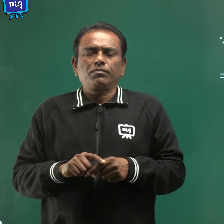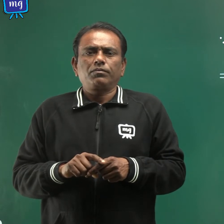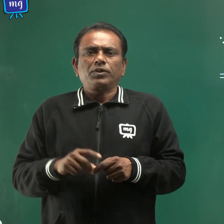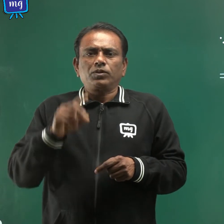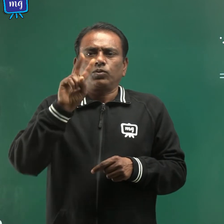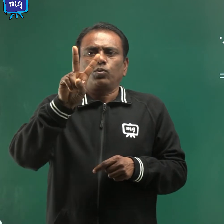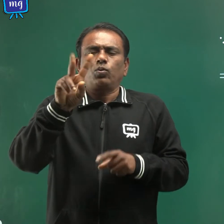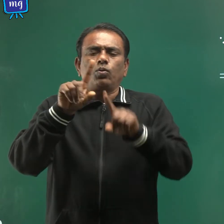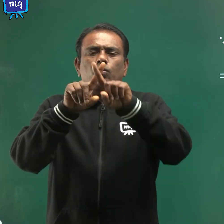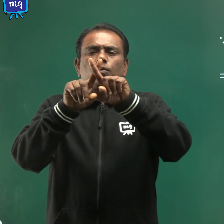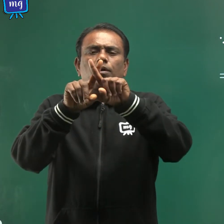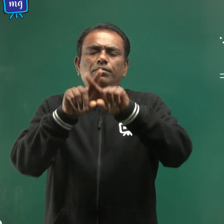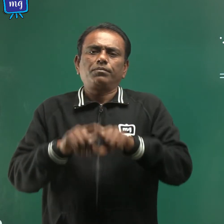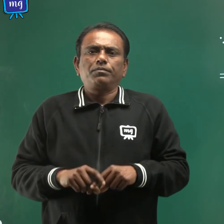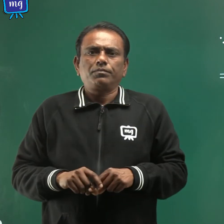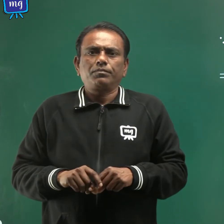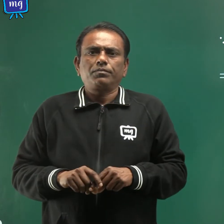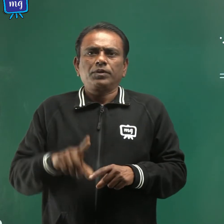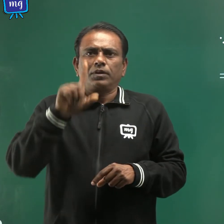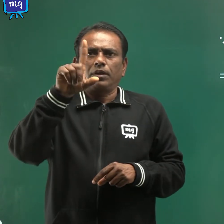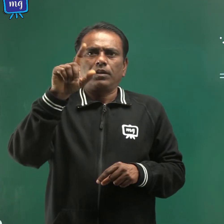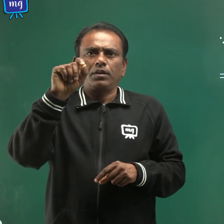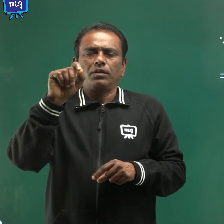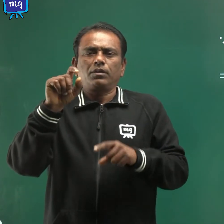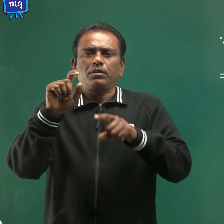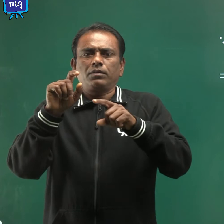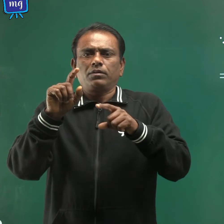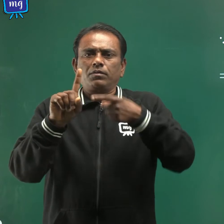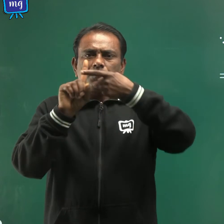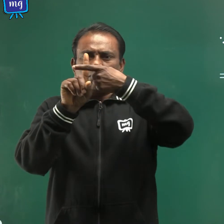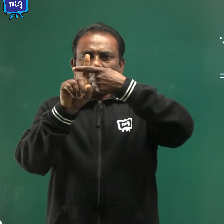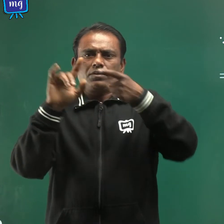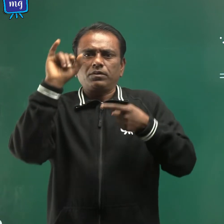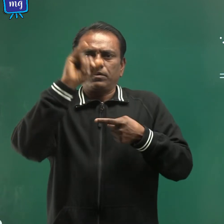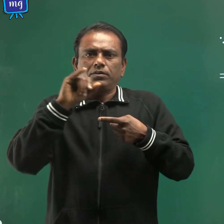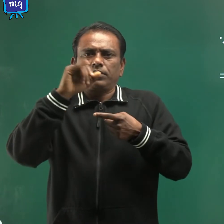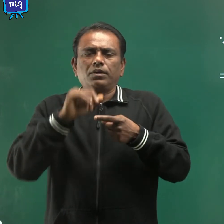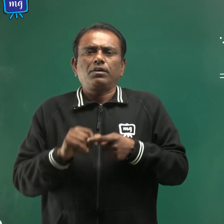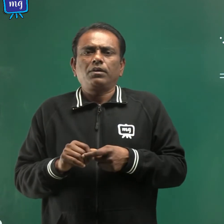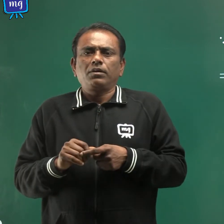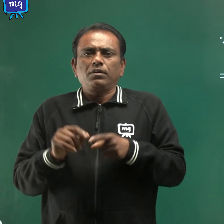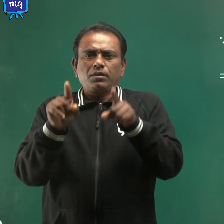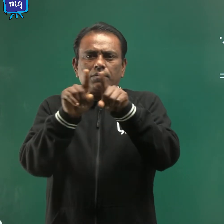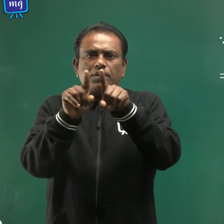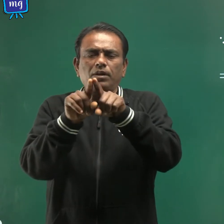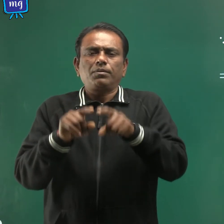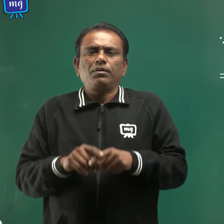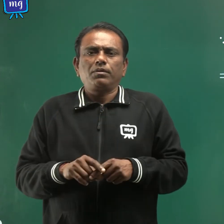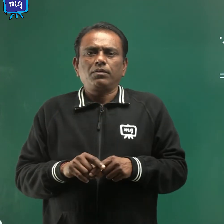को दोगुना मैं 10 ग्लास है के बराबर